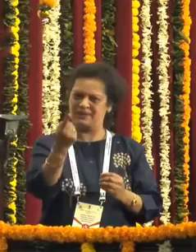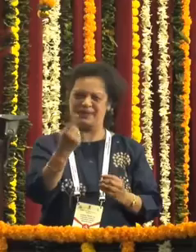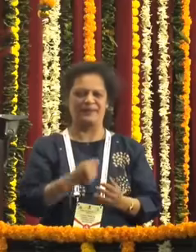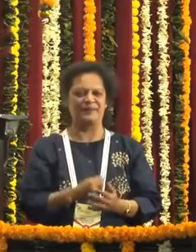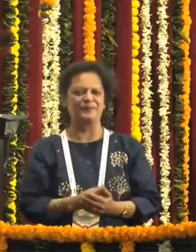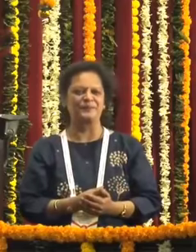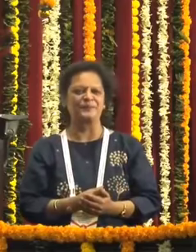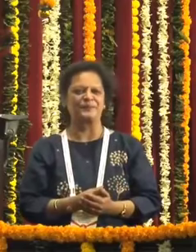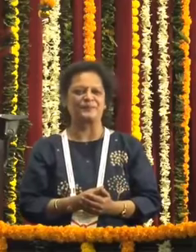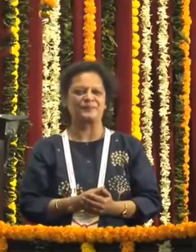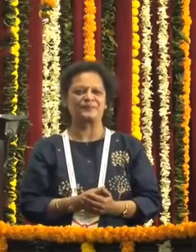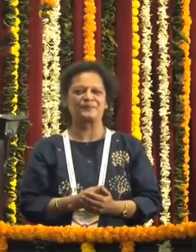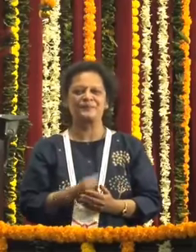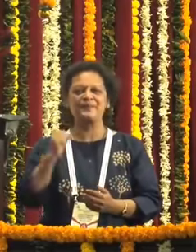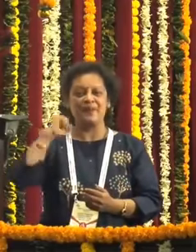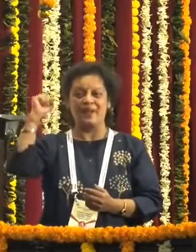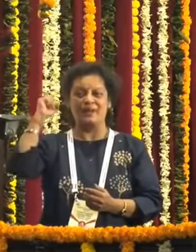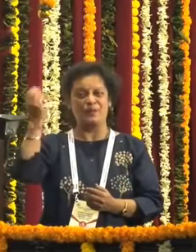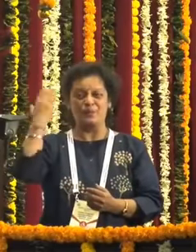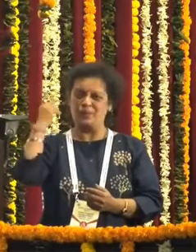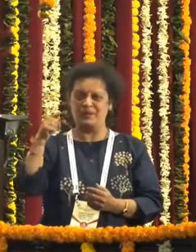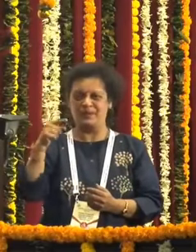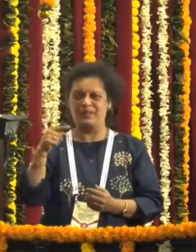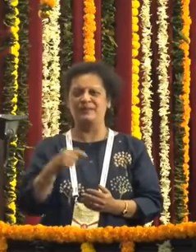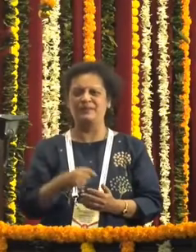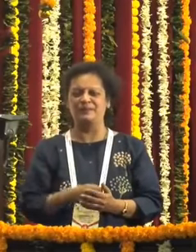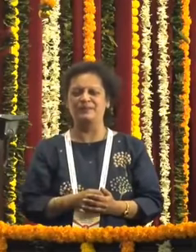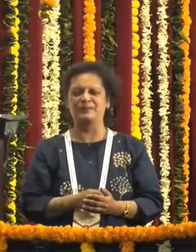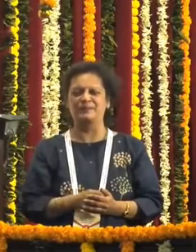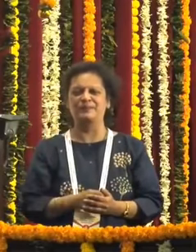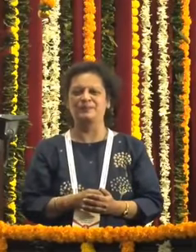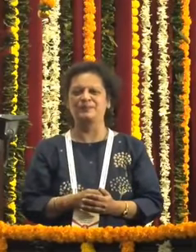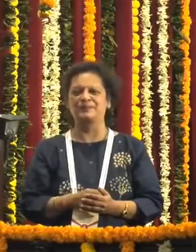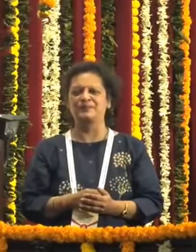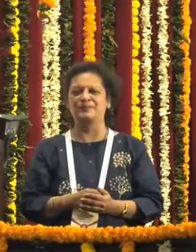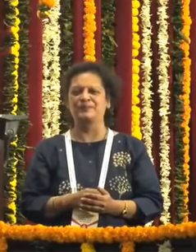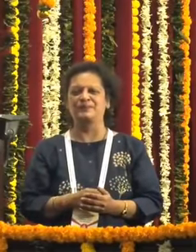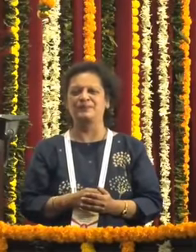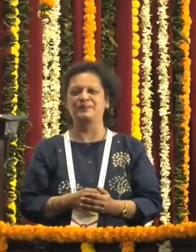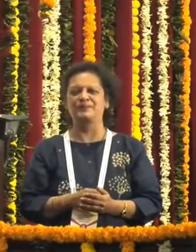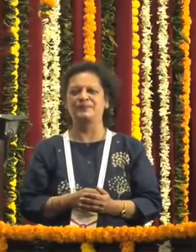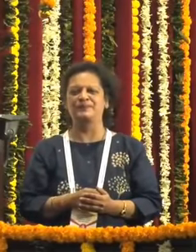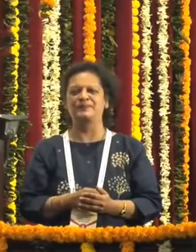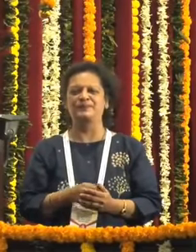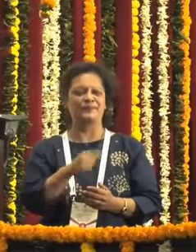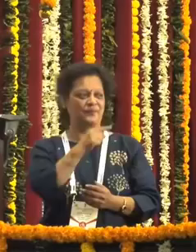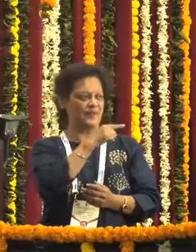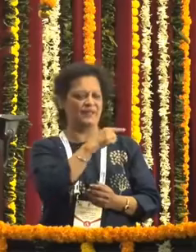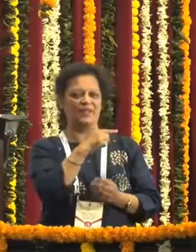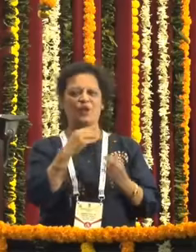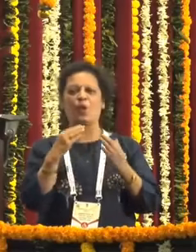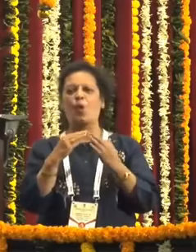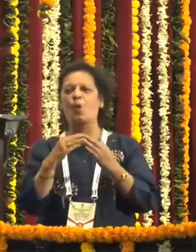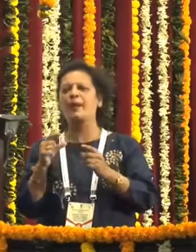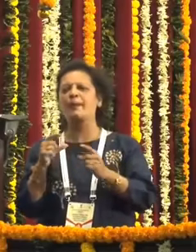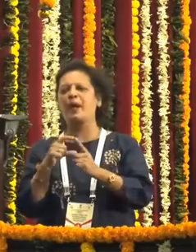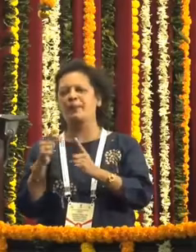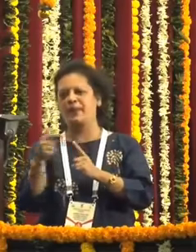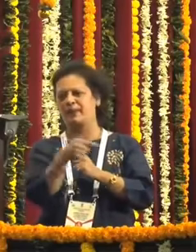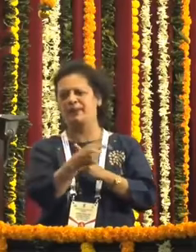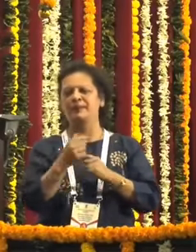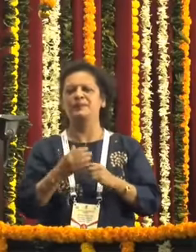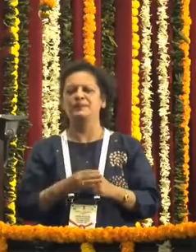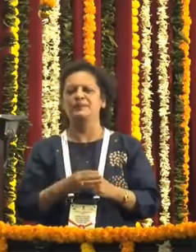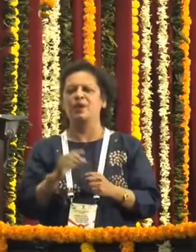सूचना केल्या त्याच्यामध्ये आंदोलनामध्ये दाखल झालेले गुन्हे हे देखील मी गृह विभागाला आणि